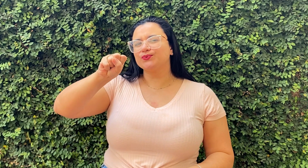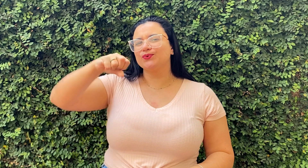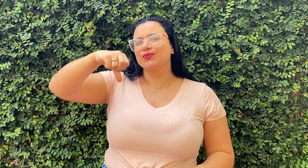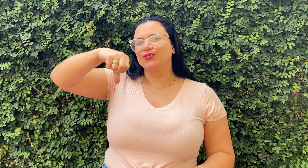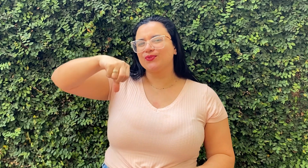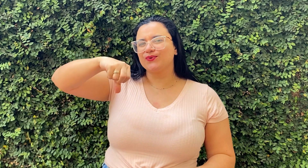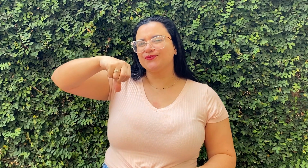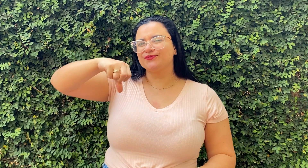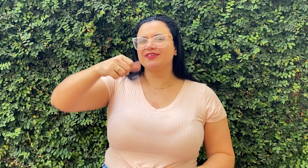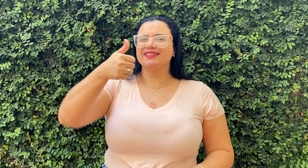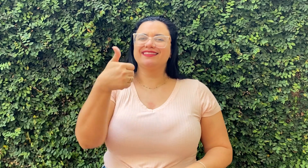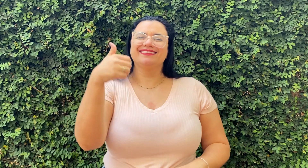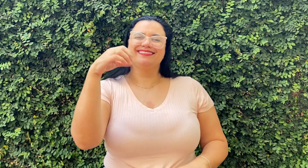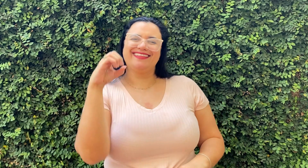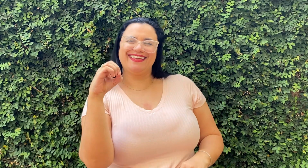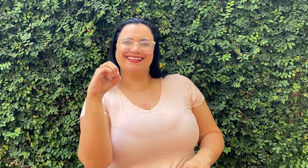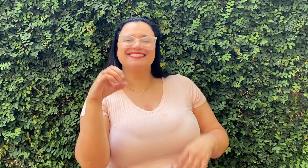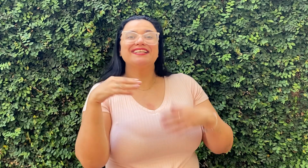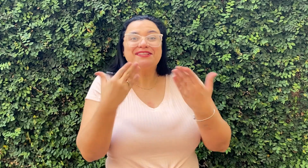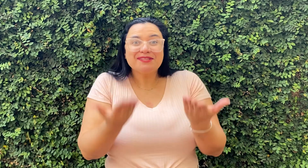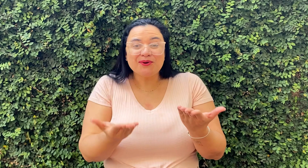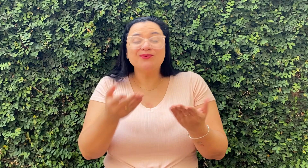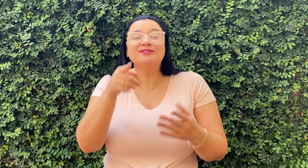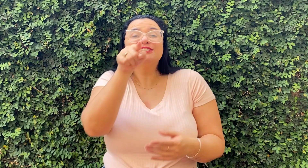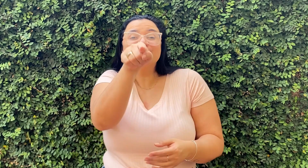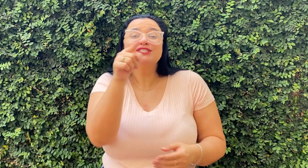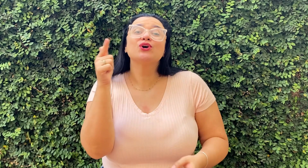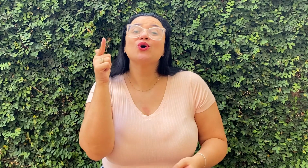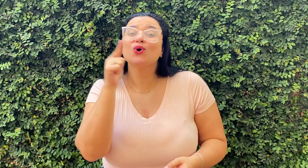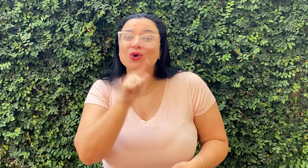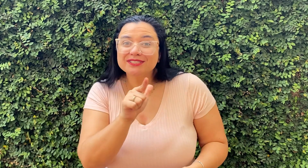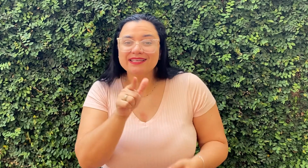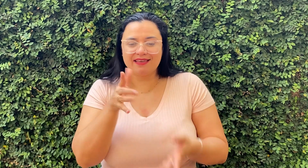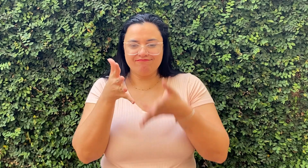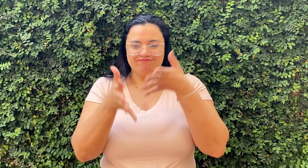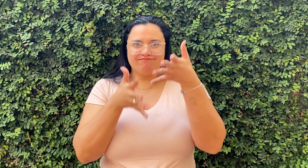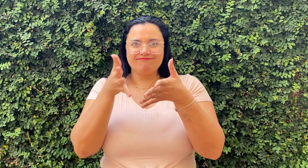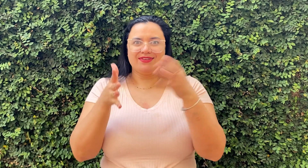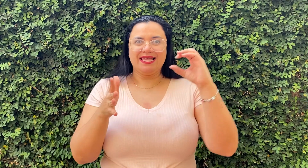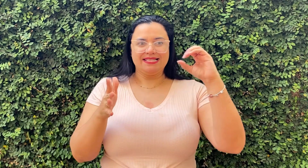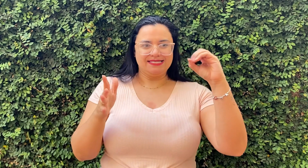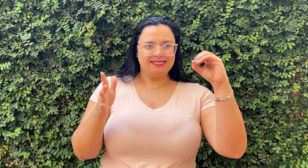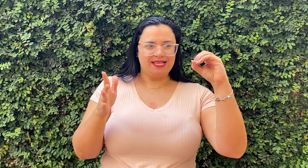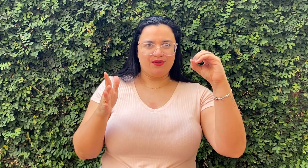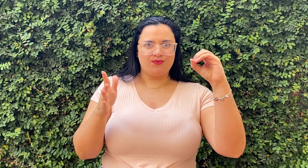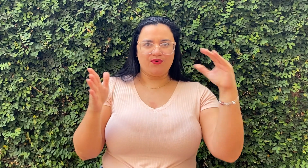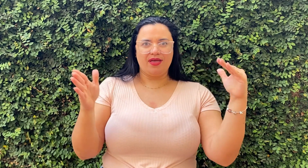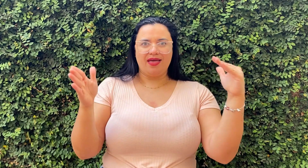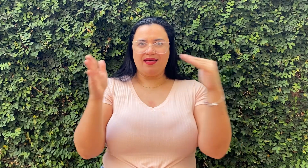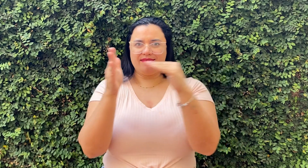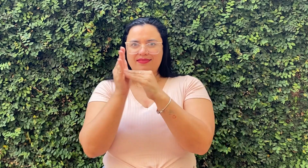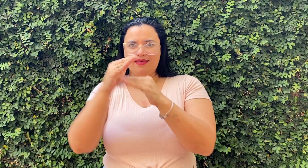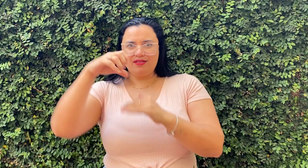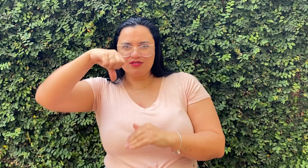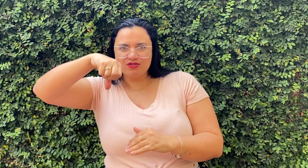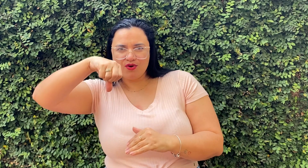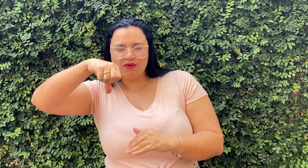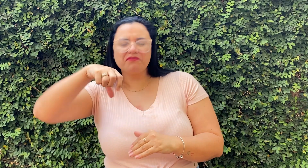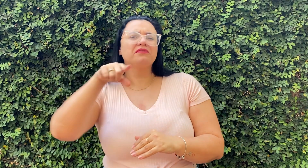9, 10. Então, se você consegue sinalizar do 0 até o 9, você